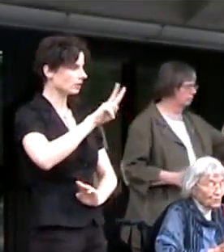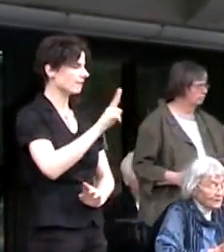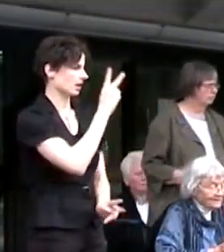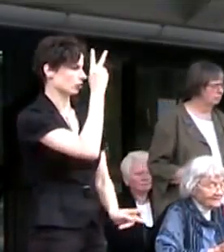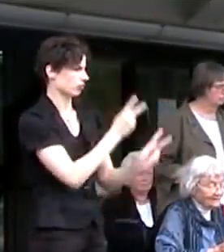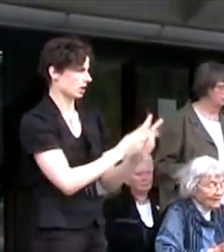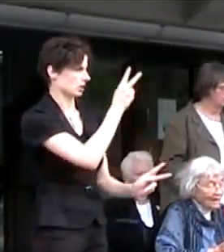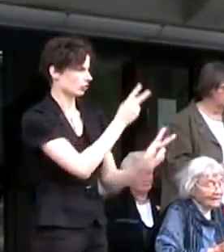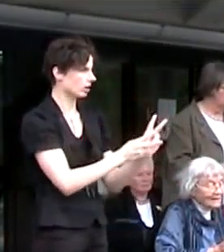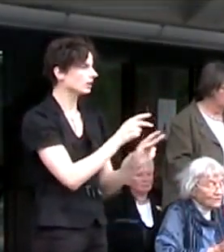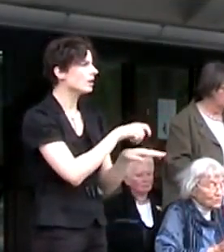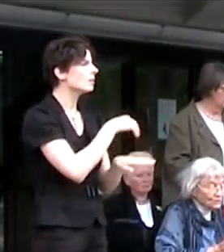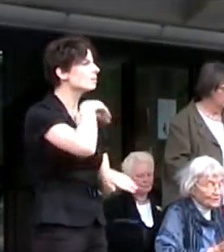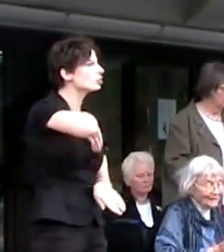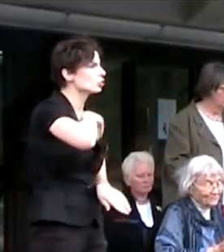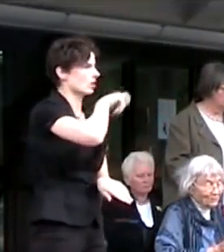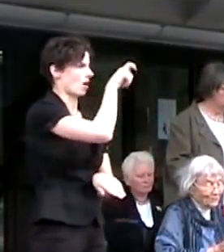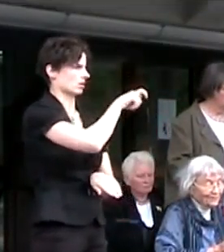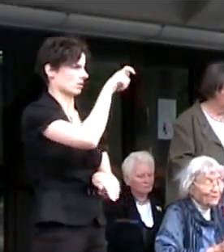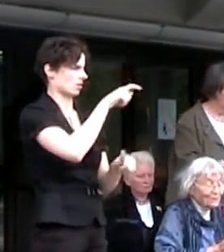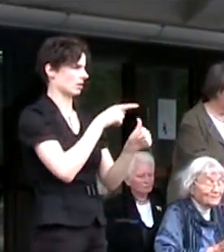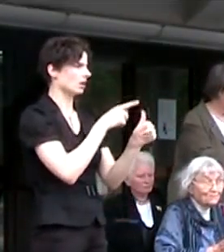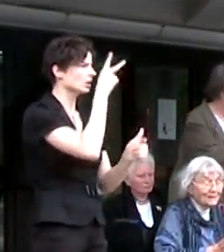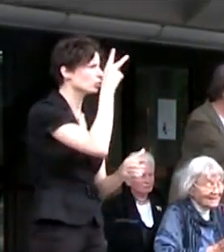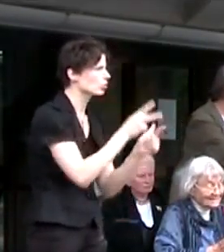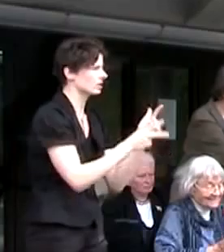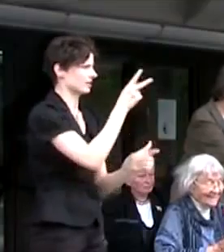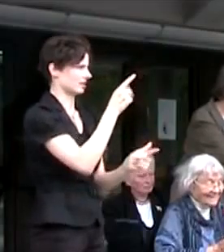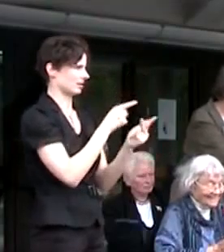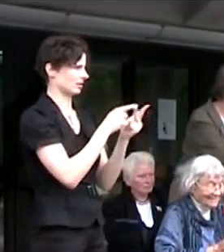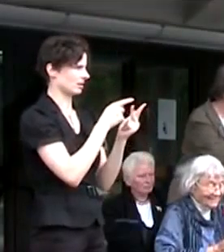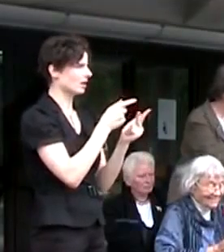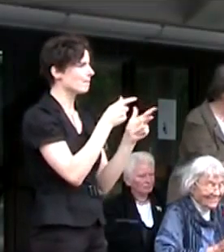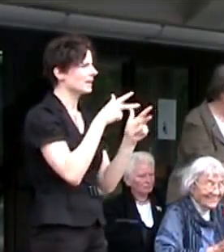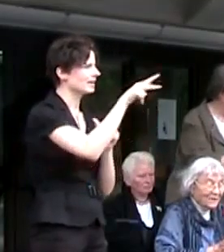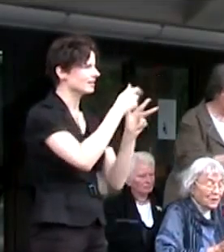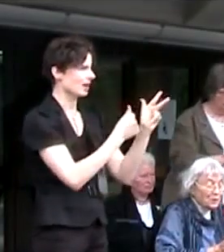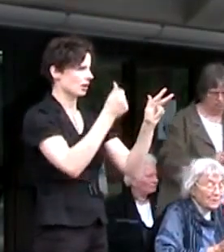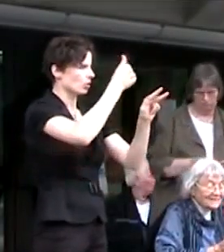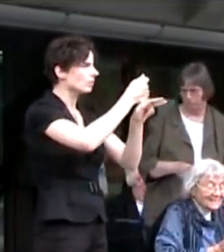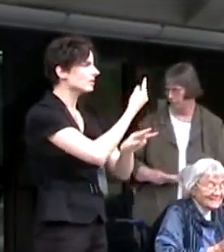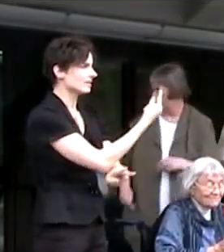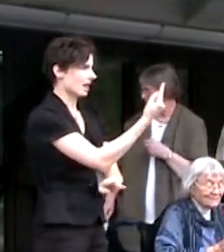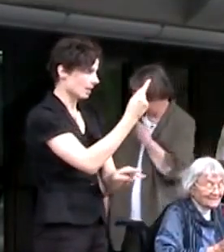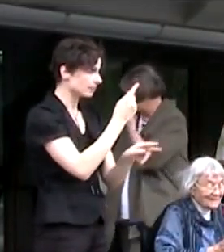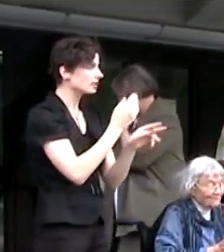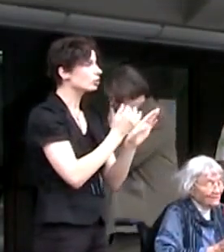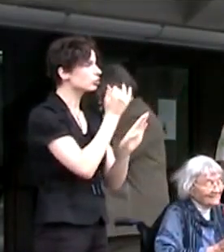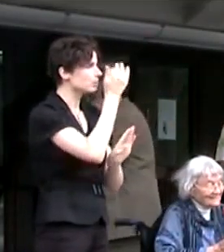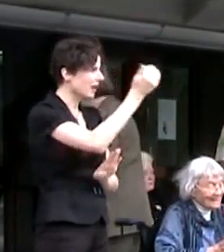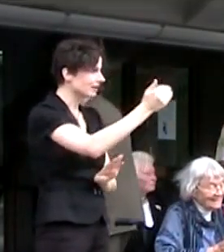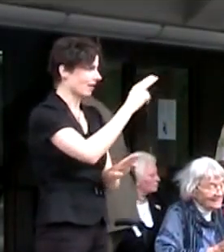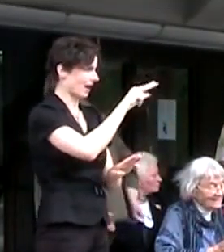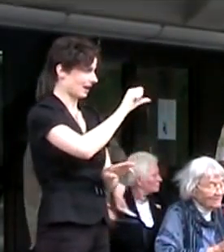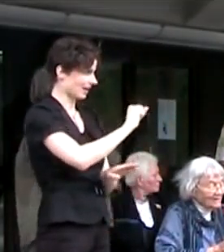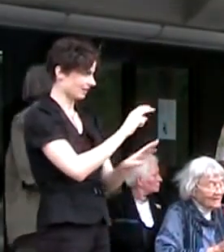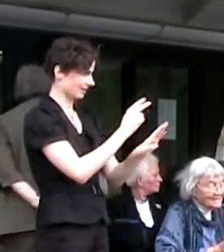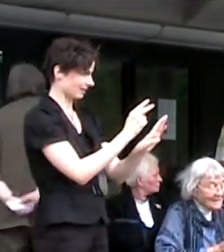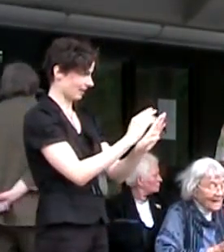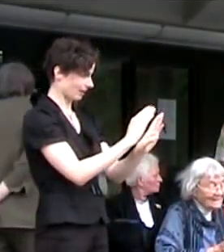allerhöchsten Juristen, der Gesundheitsbehörden und Ministerien. Über diese bisher